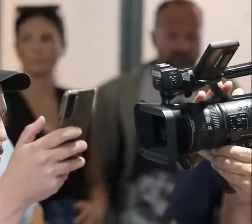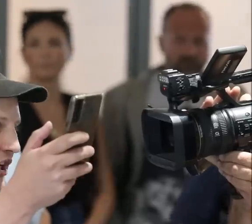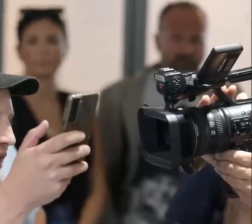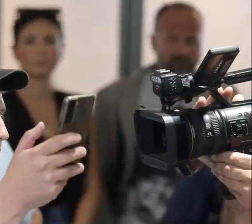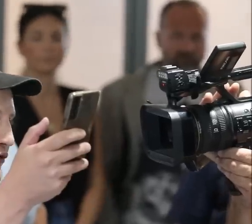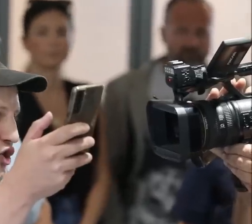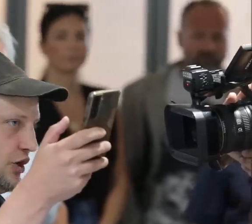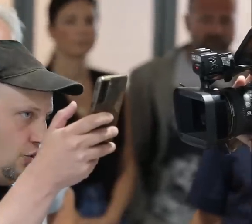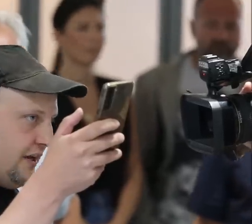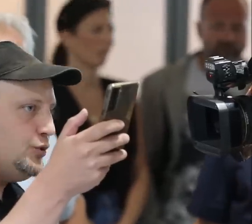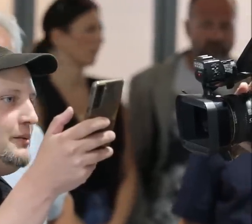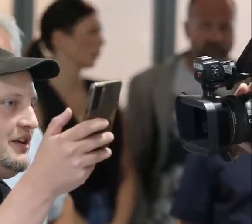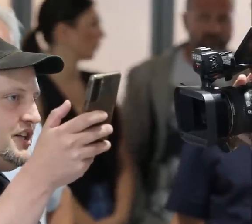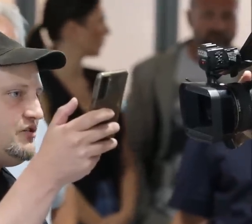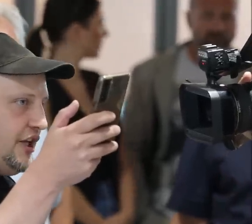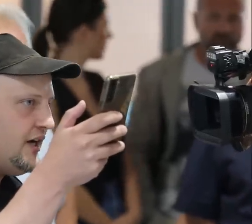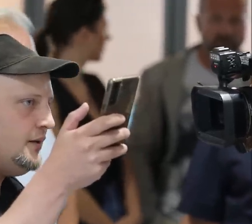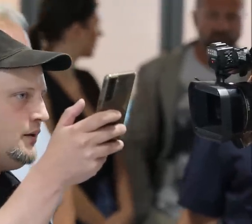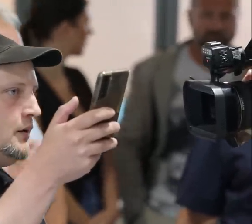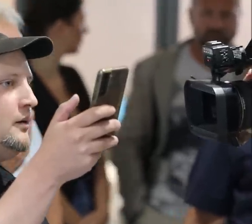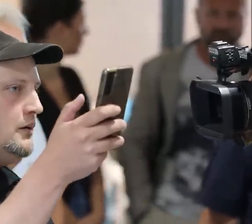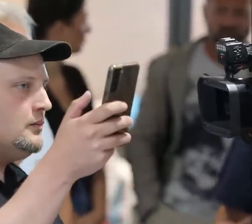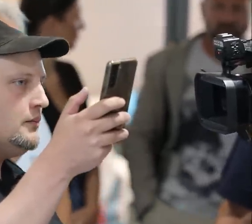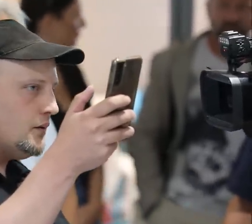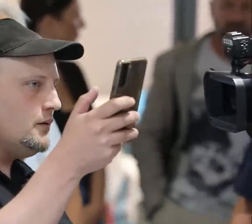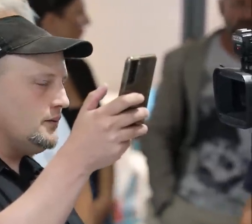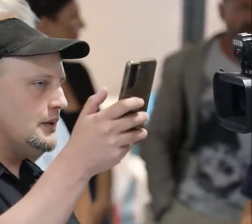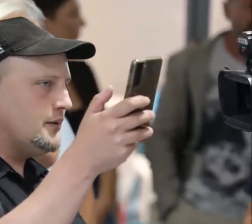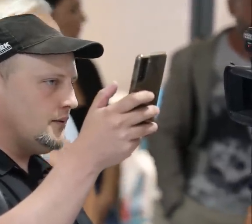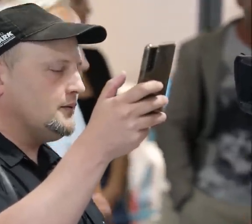znači za širenje afričke kuge, preventivnih svinja. Za druge medije da znaju, ekologija grada.